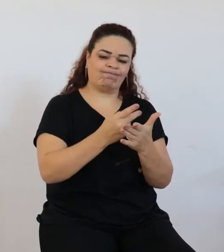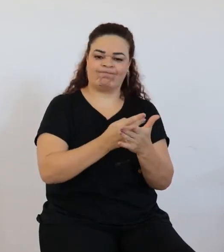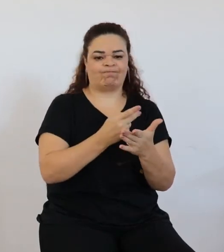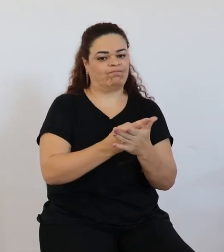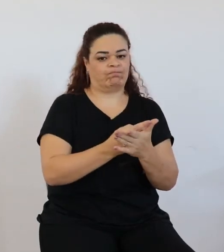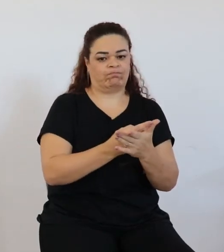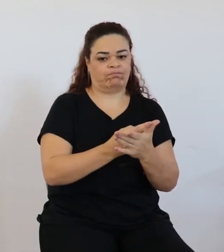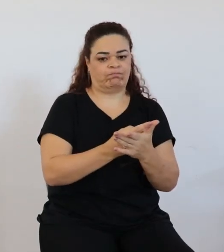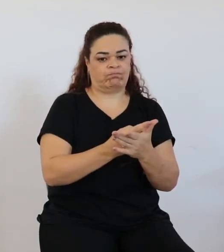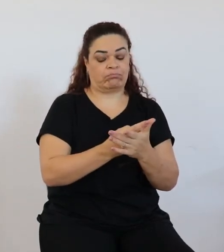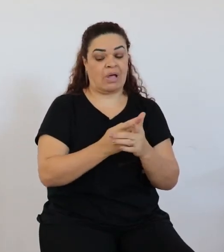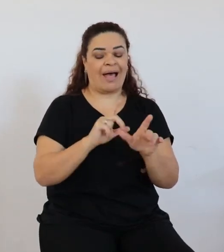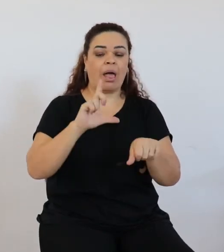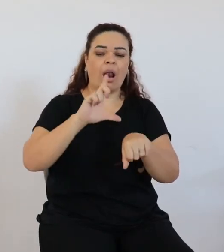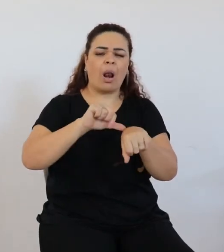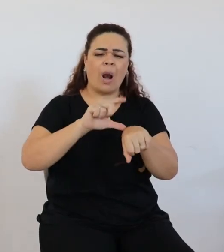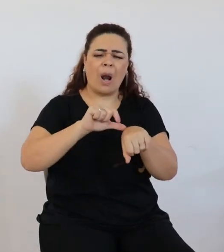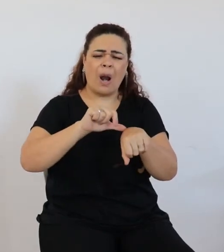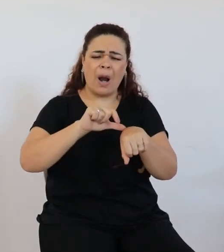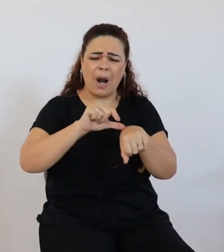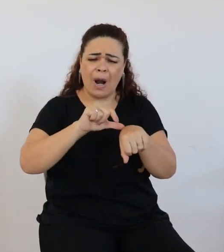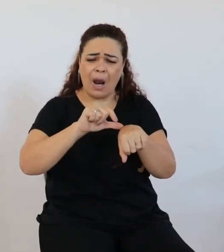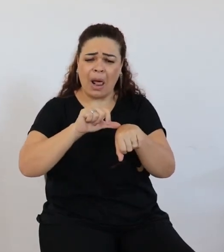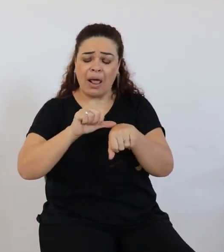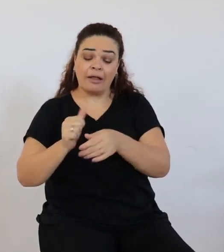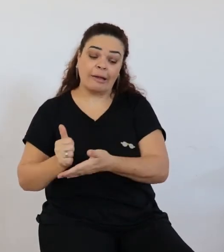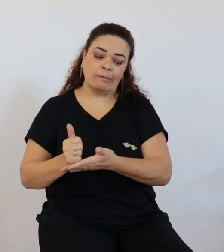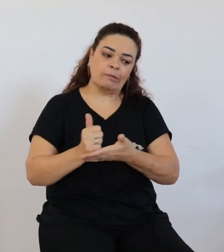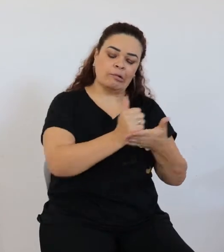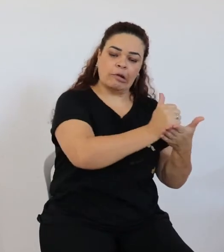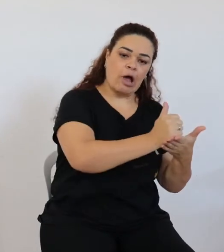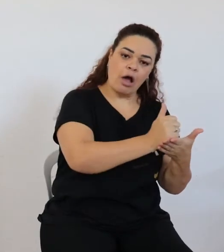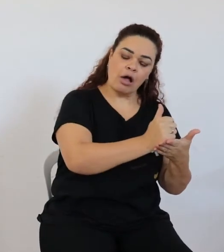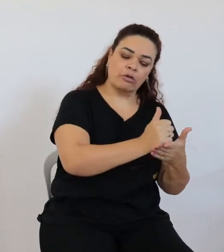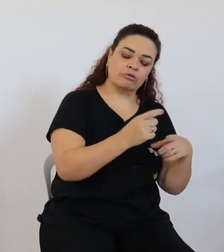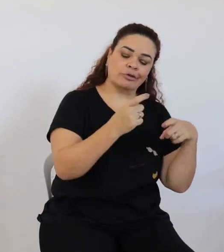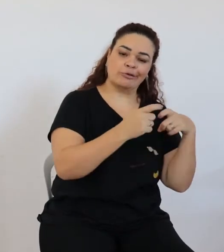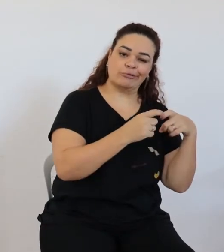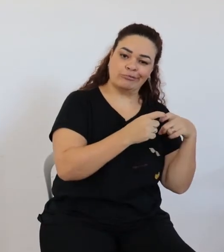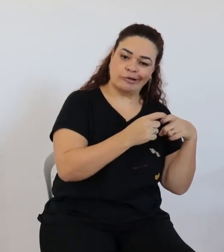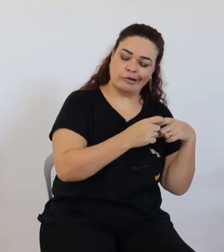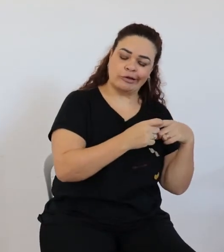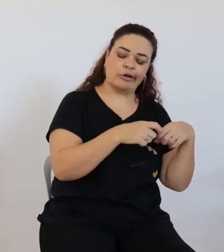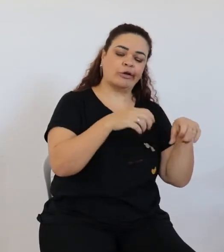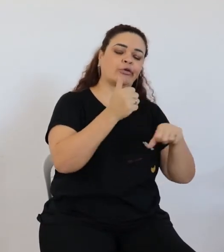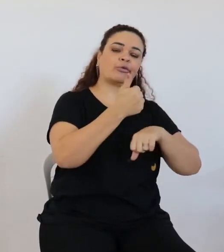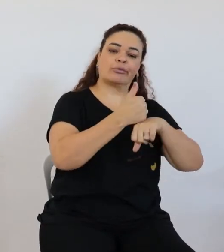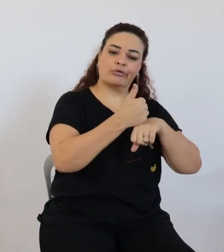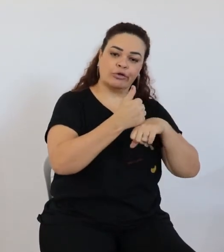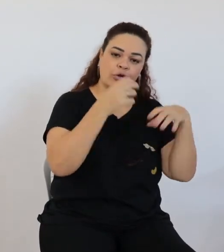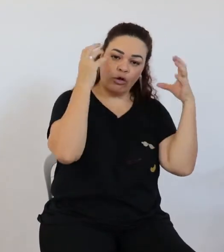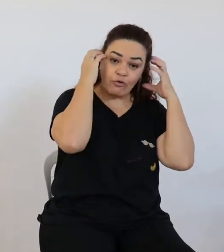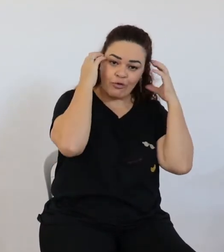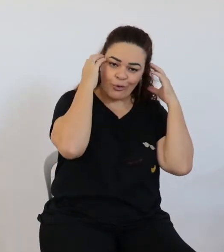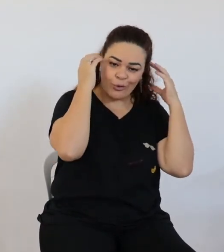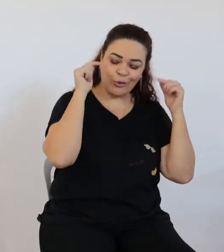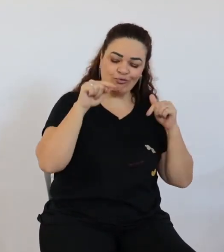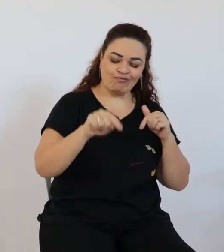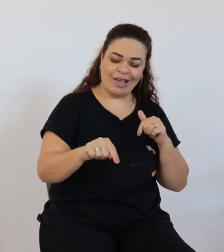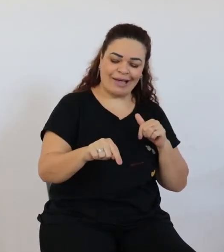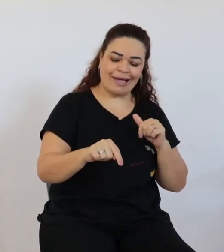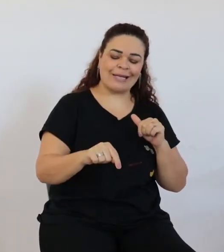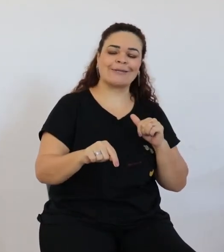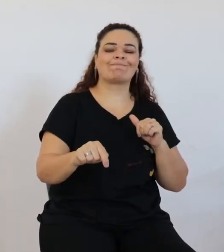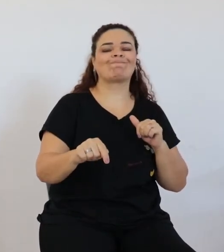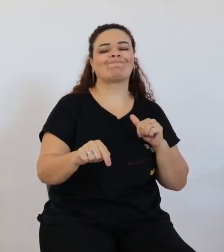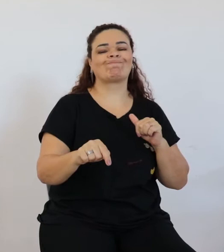ela vai procurar o tratamento, vai demorar muito mais, porque ela vai ter que desaprender um jeito de falar e aprender uma nova forma